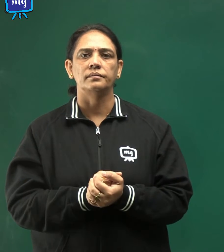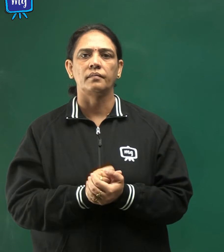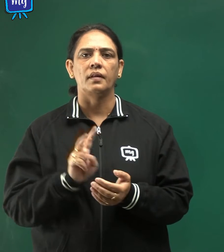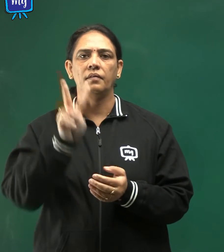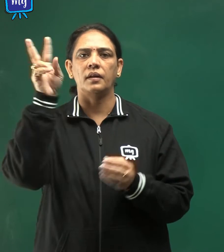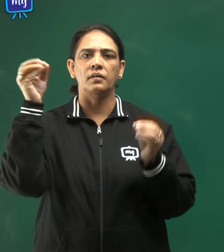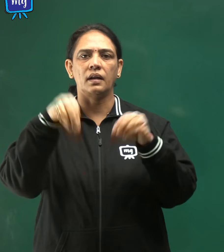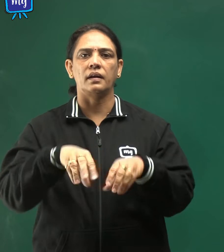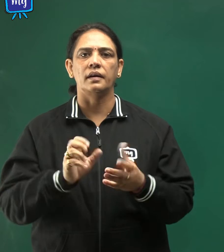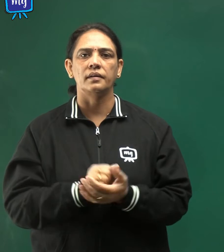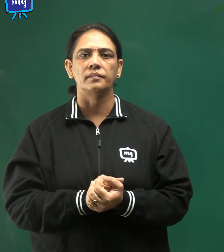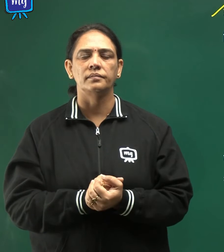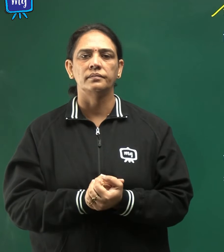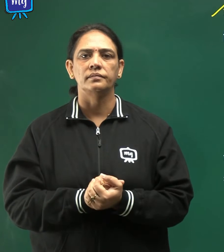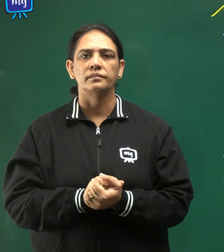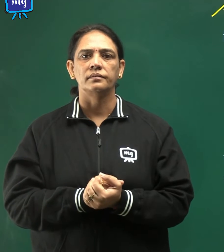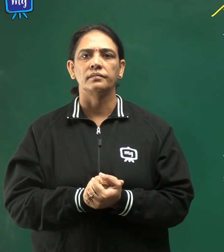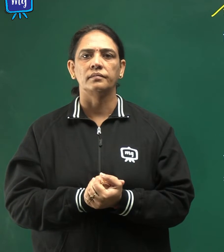मान रखेंगे